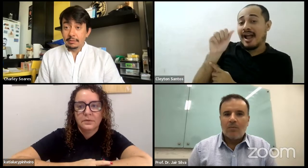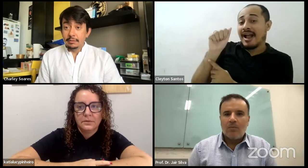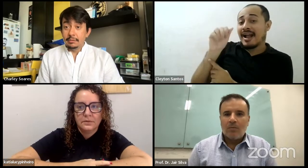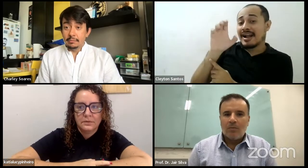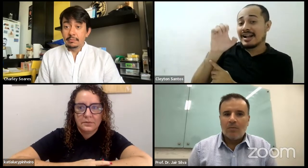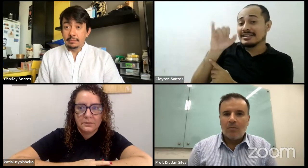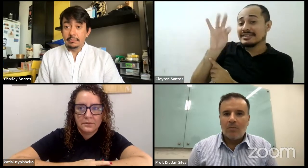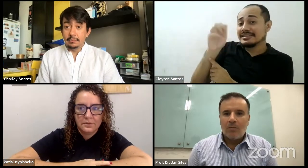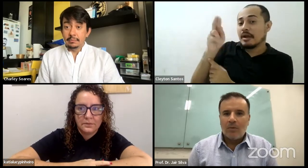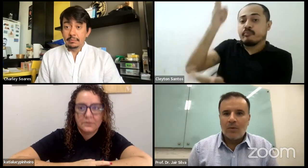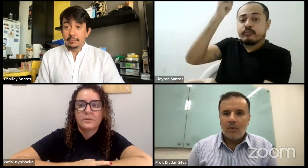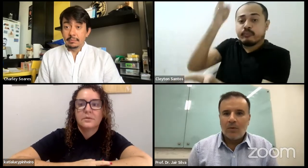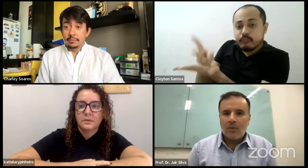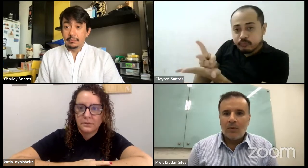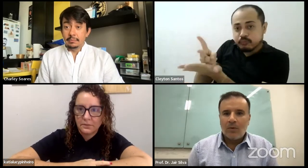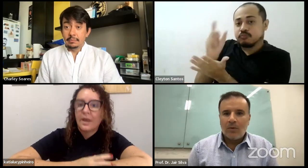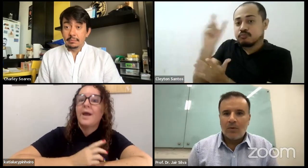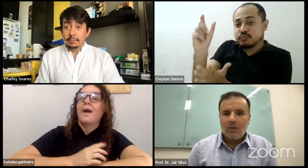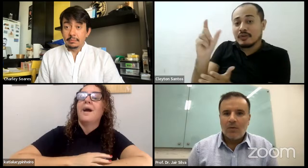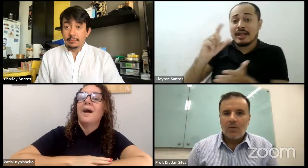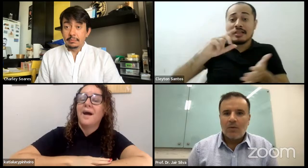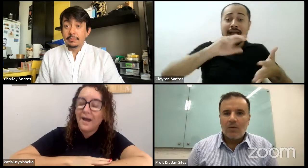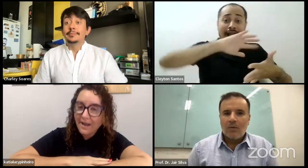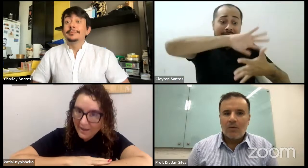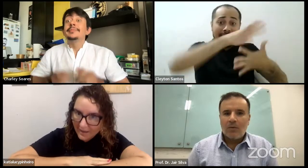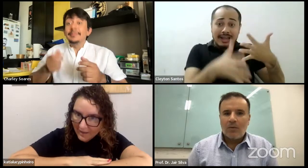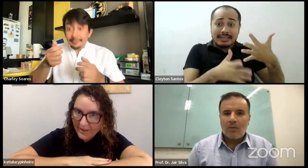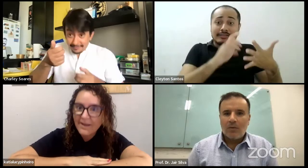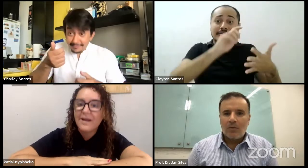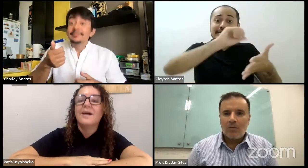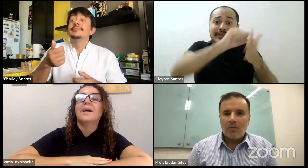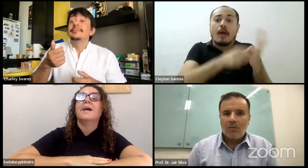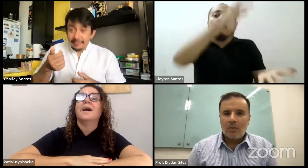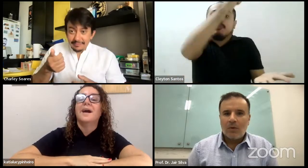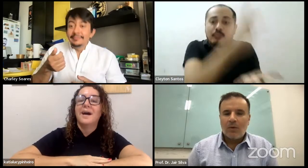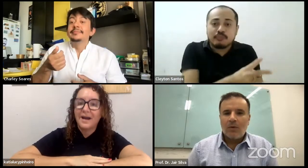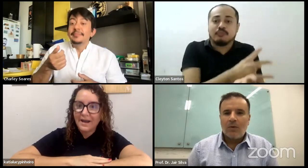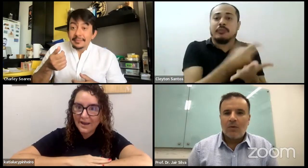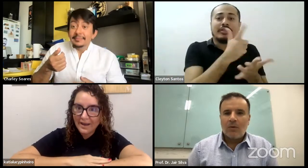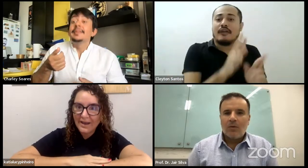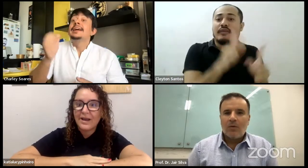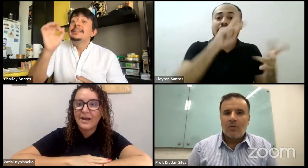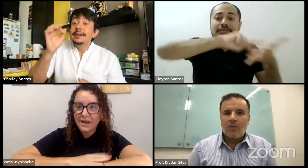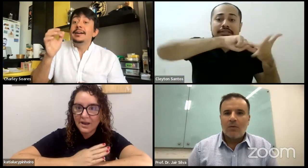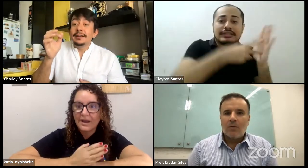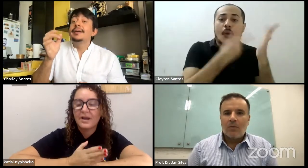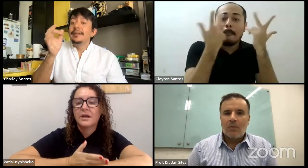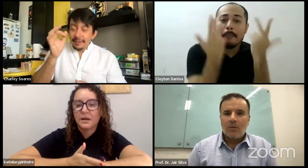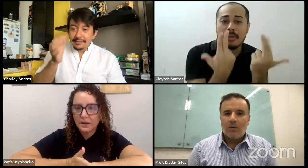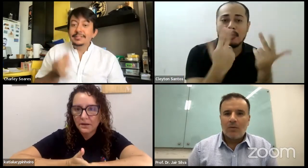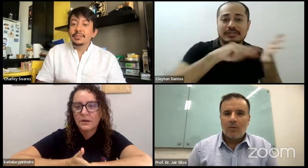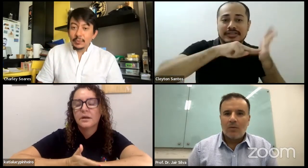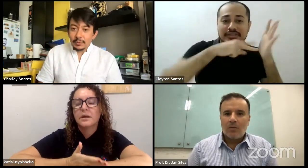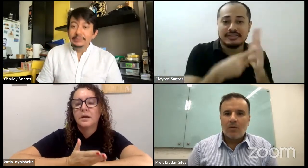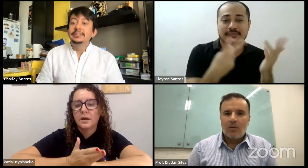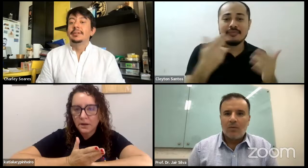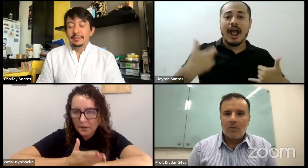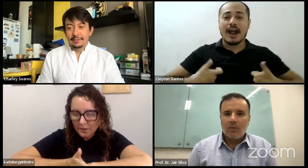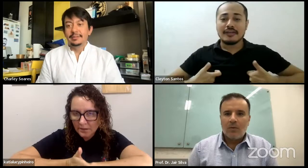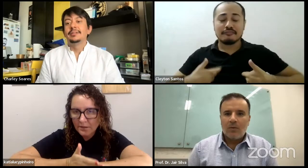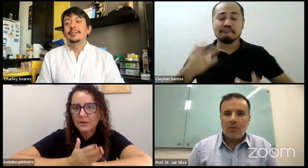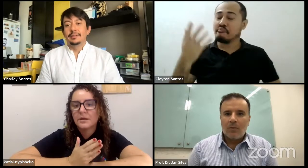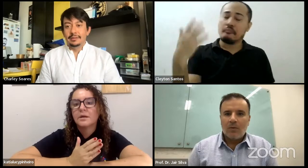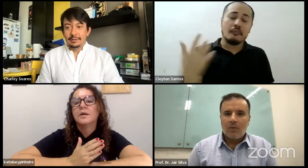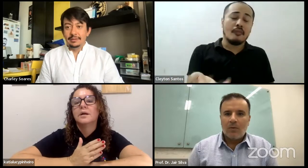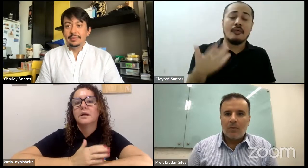Eu entendi perfeitamente a colocação. É porque eu trago sinais diferentes, né? E